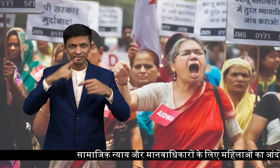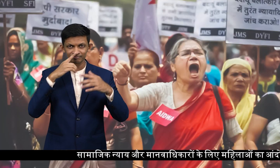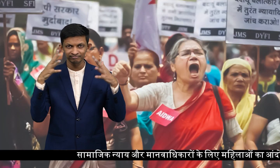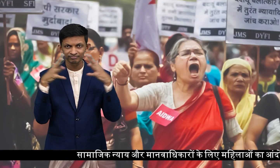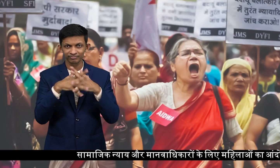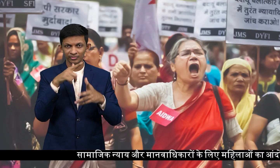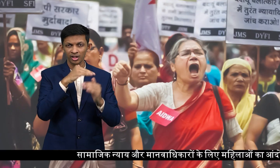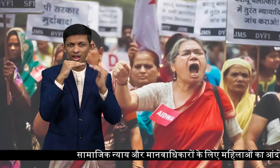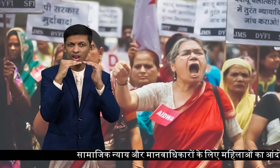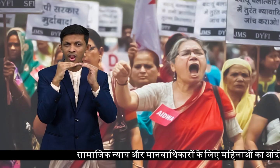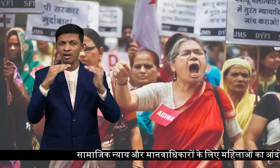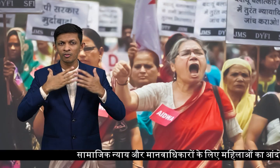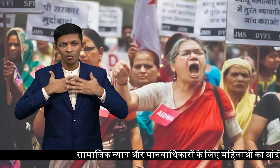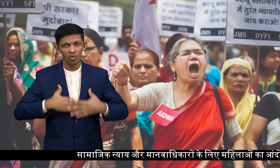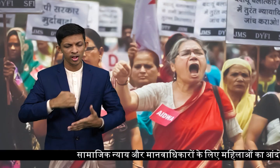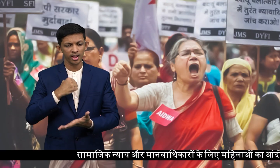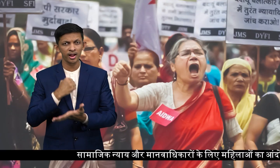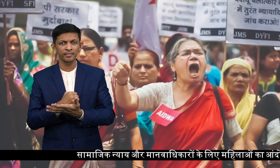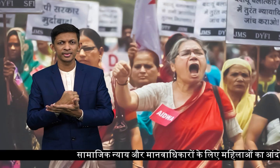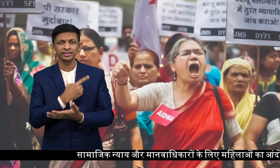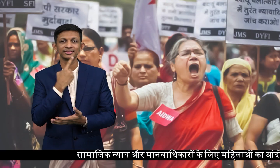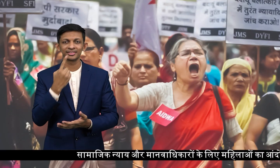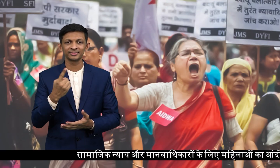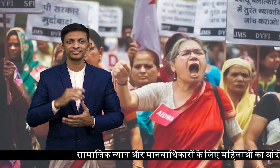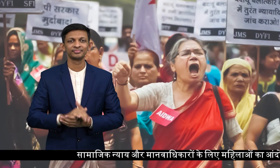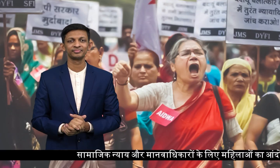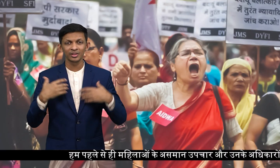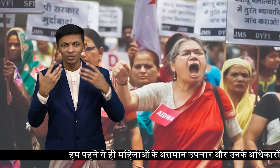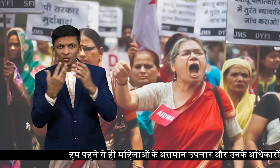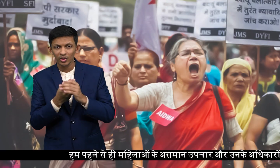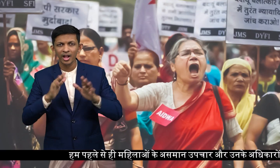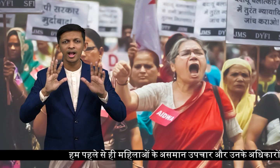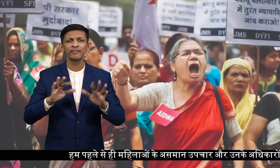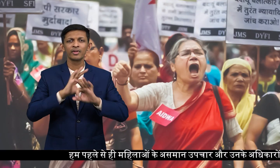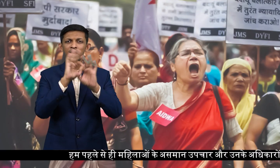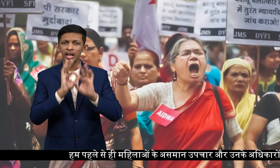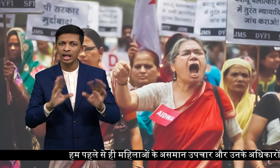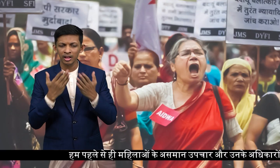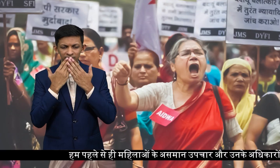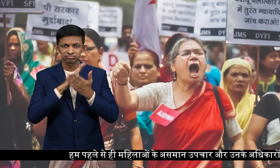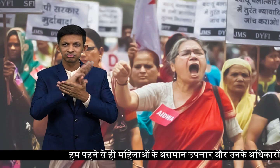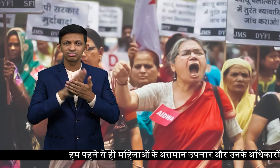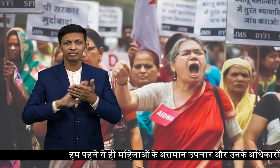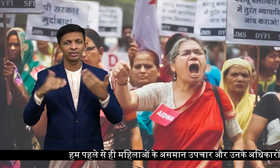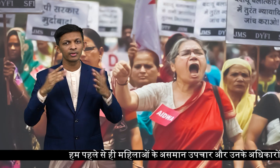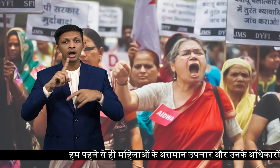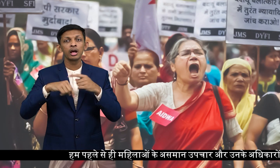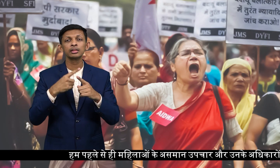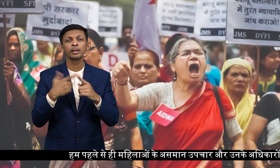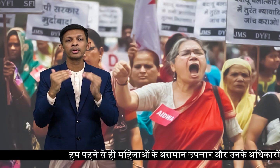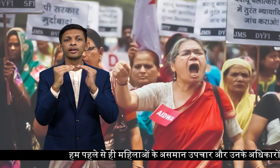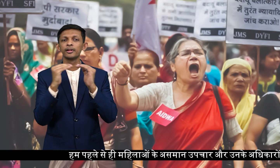सामाजिक न्याय और मानवाधिकारों के लिए महिलाओं का आंदोलन। हम पहले से ही महिलाओं